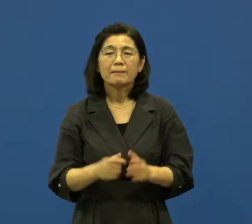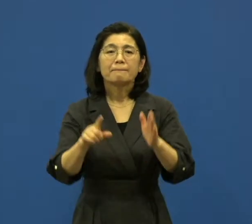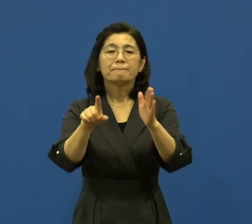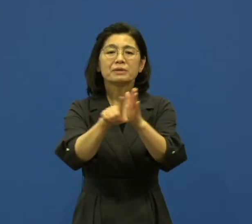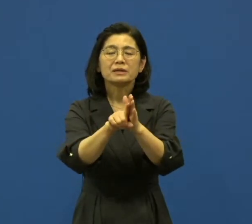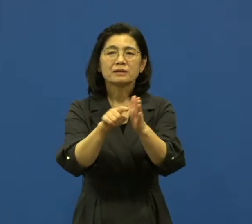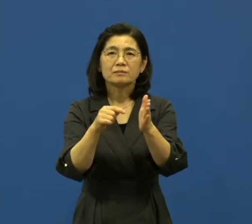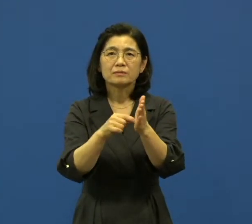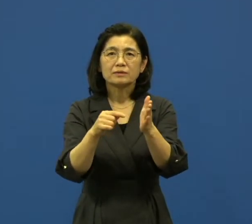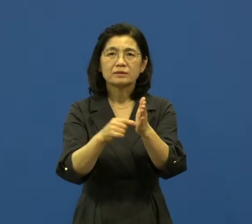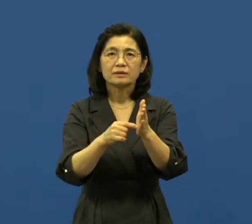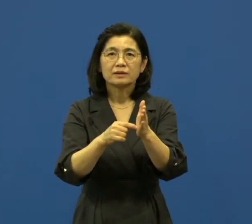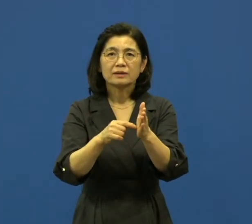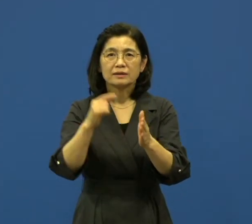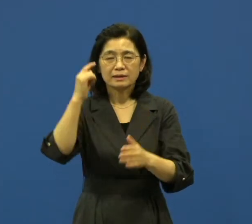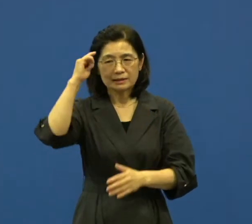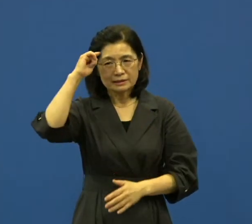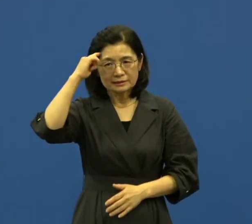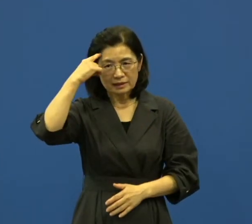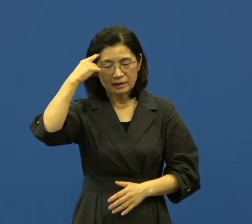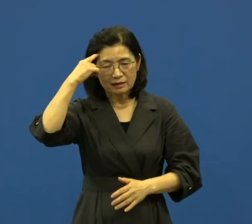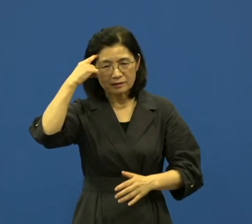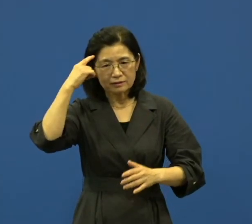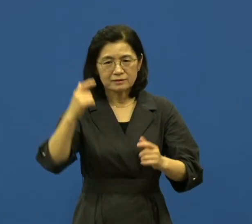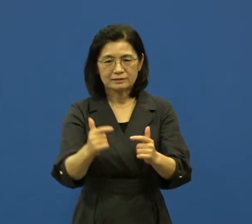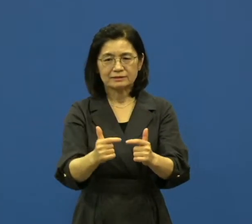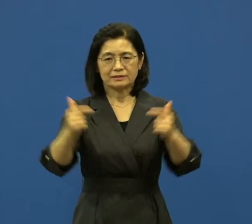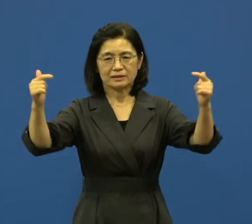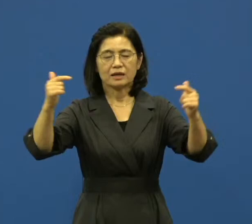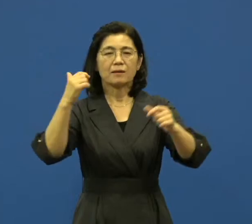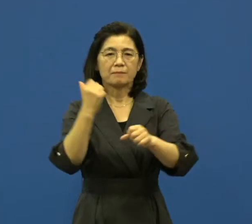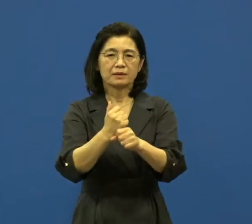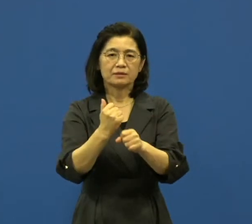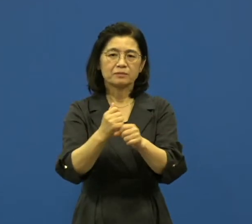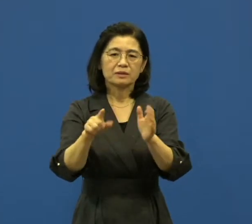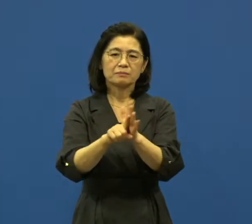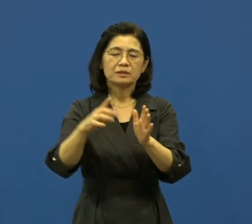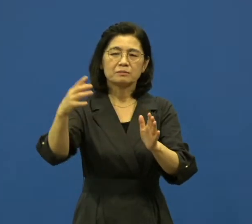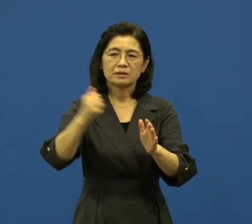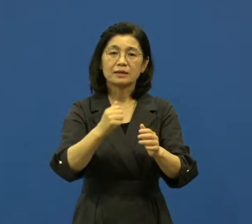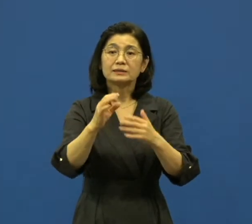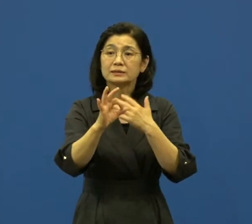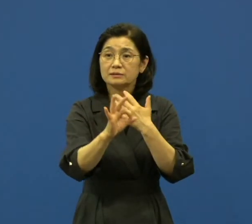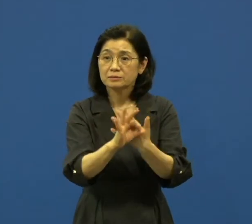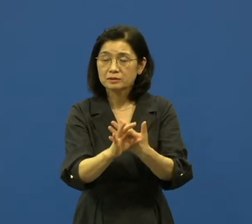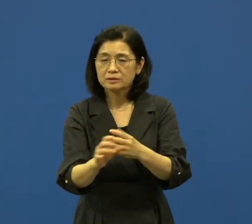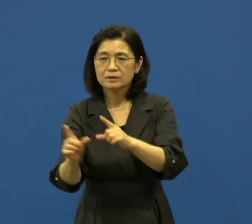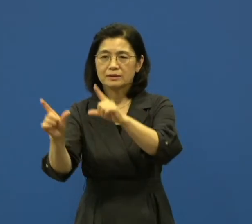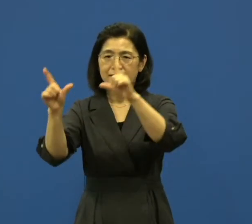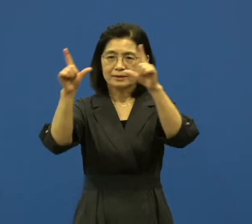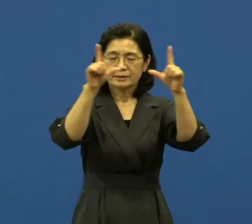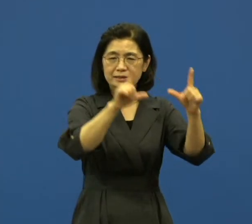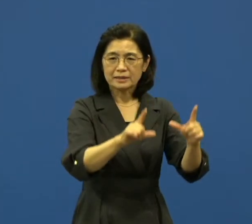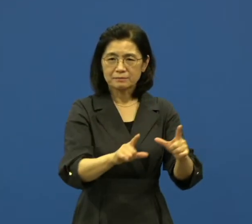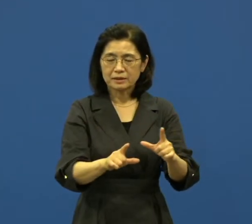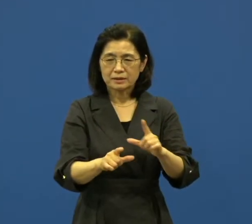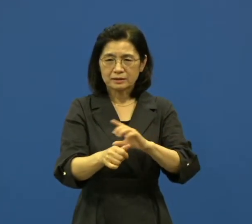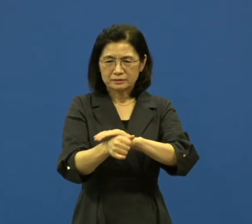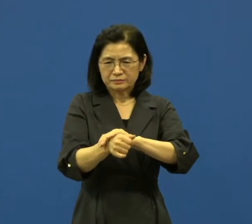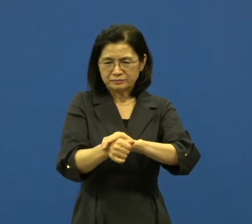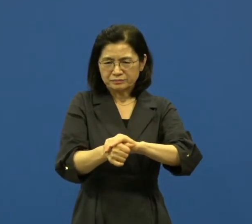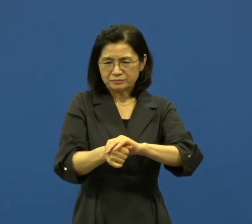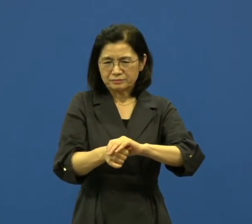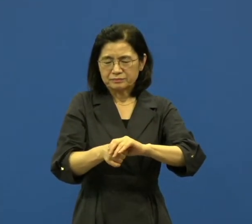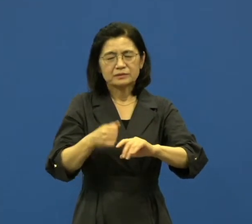믿음은 생각의 확장을 일으킵니다. 믿음을 가지면 삶이 폐쇄적이지 않습니다.